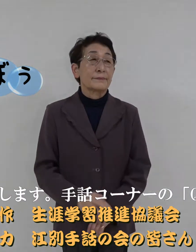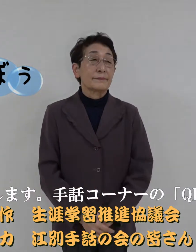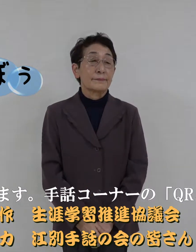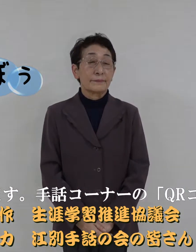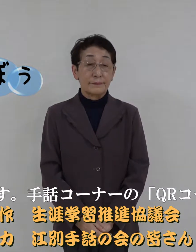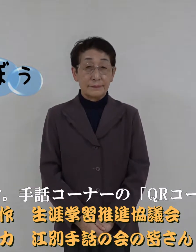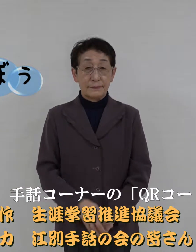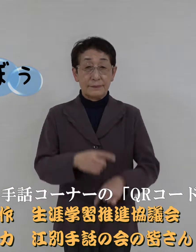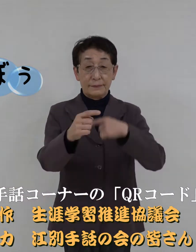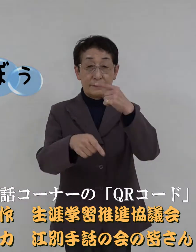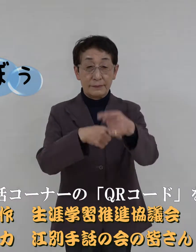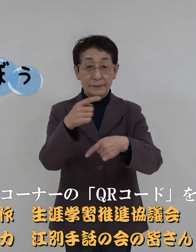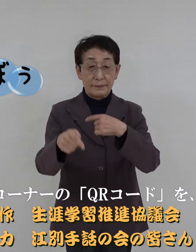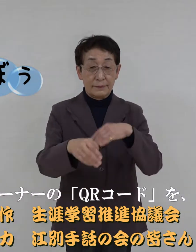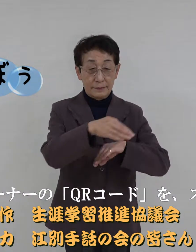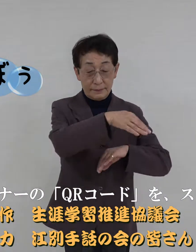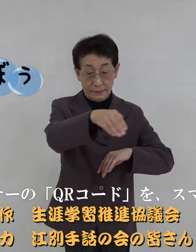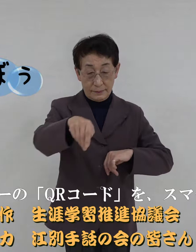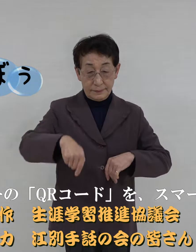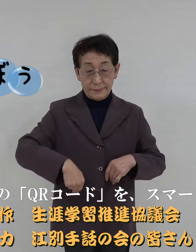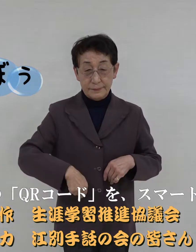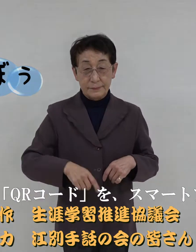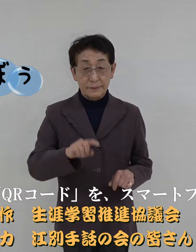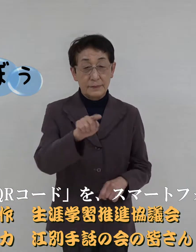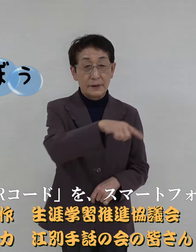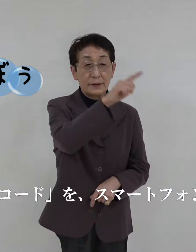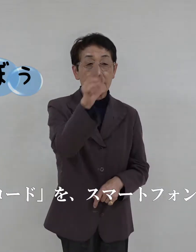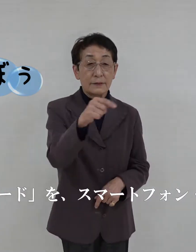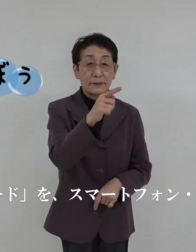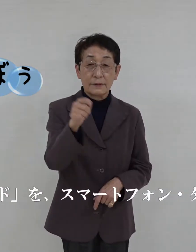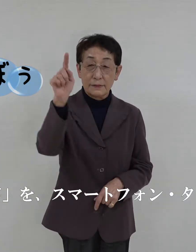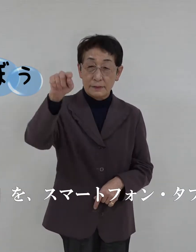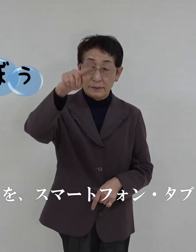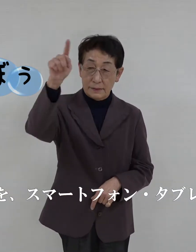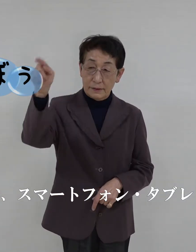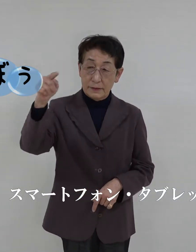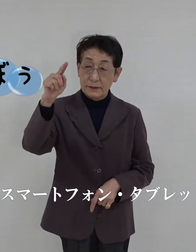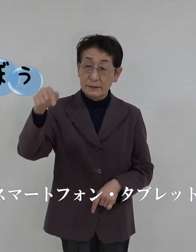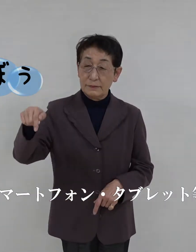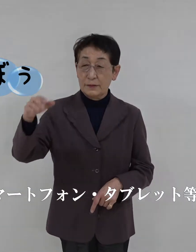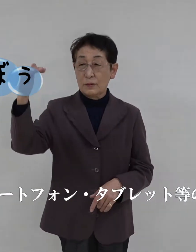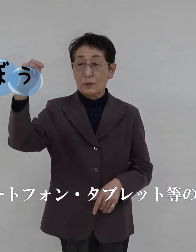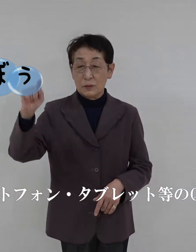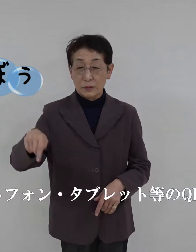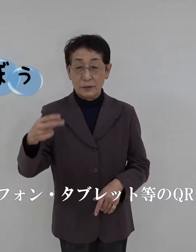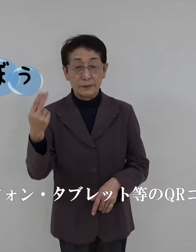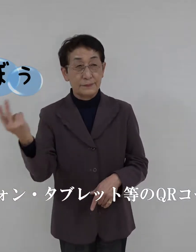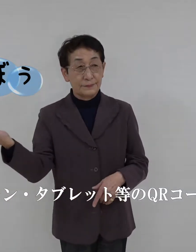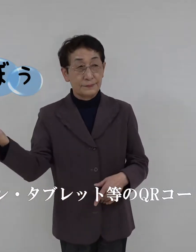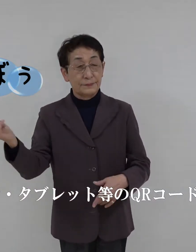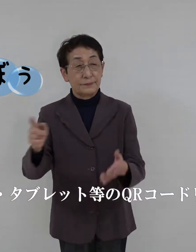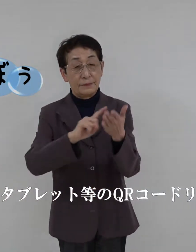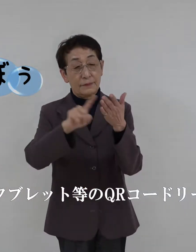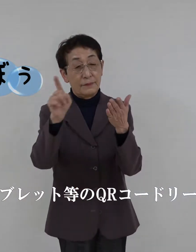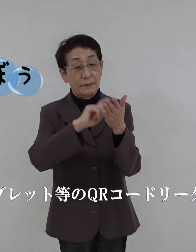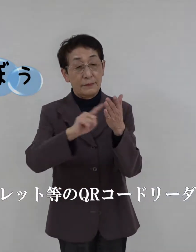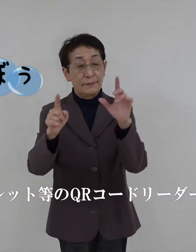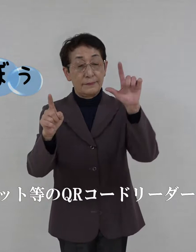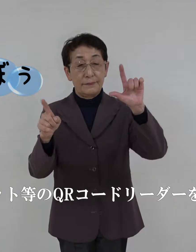手話コーナーの QR コードをスマートフォン、タブレット等の